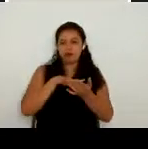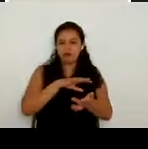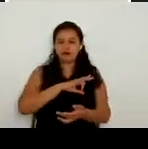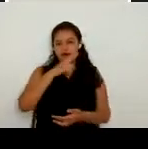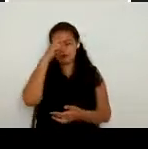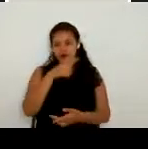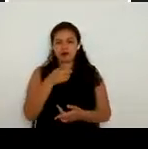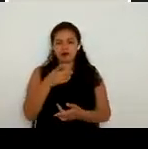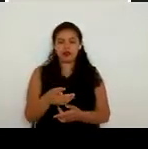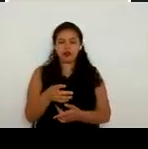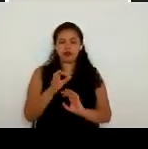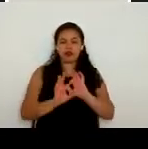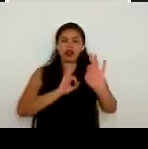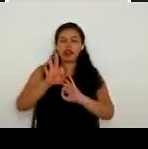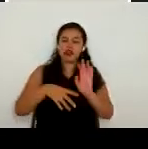tratamientos